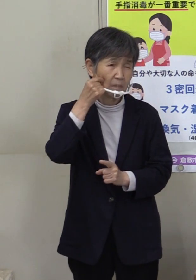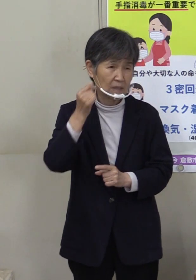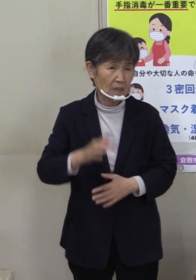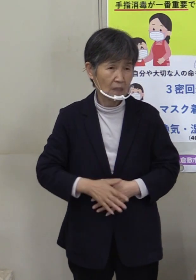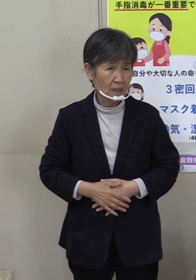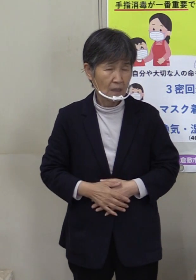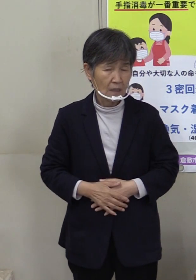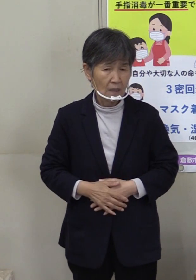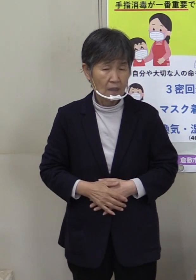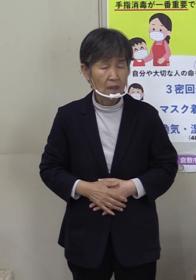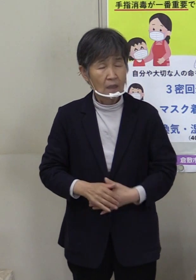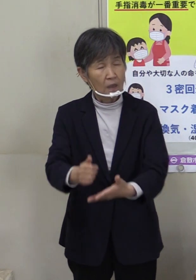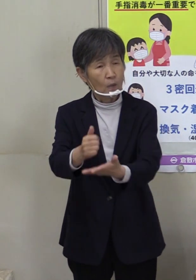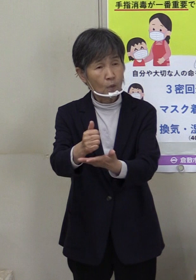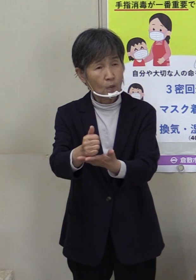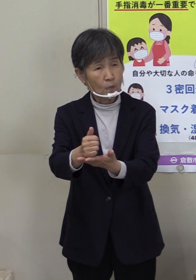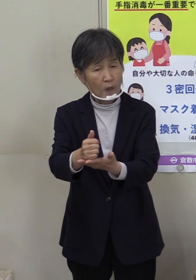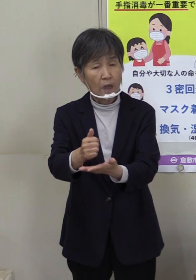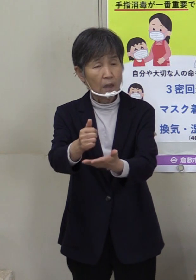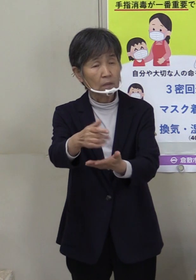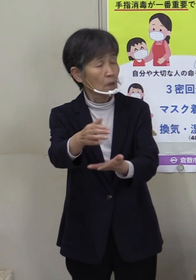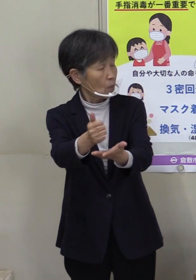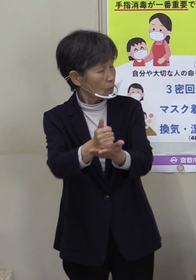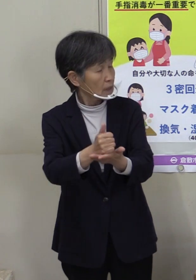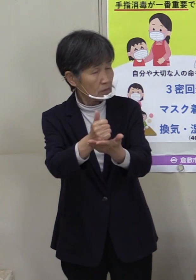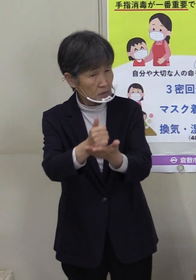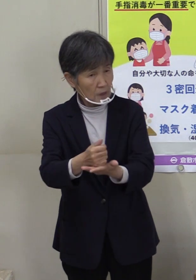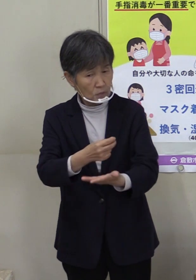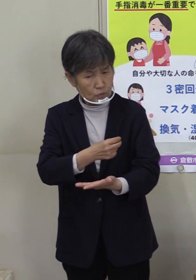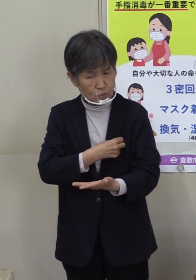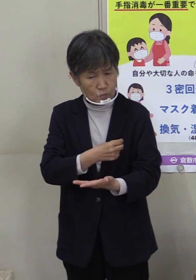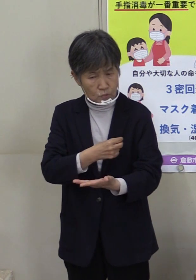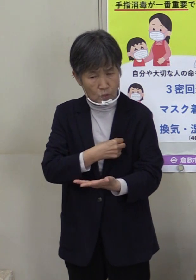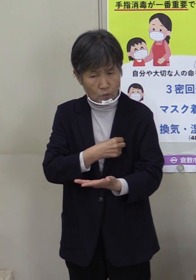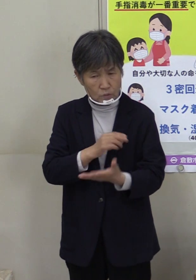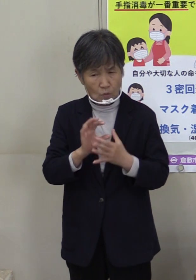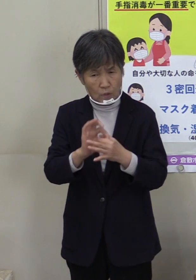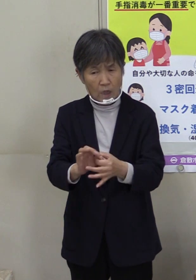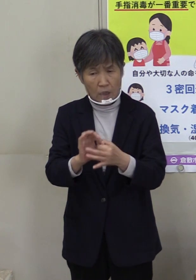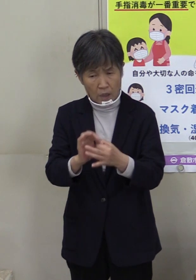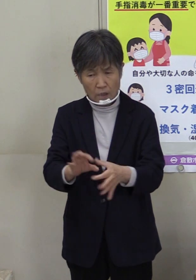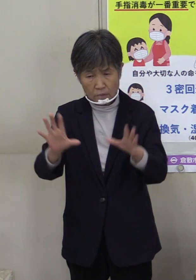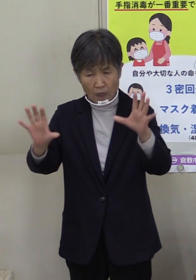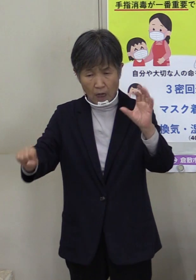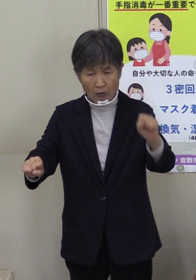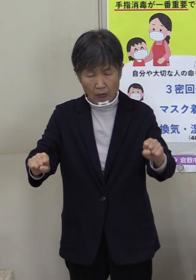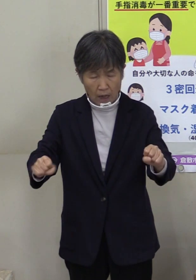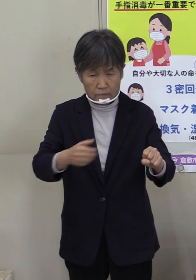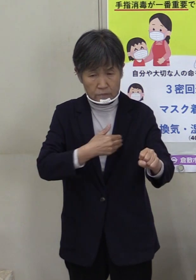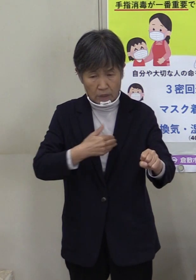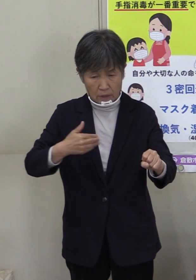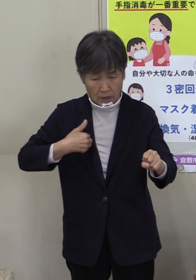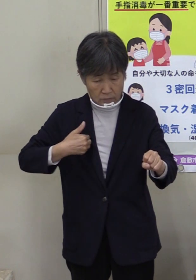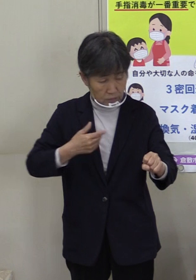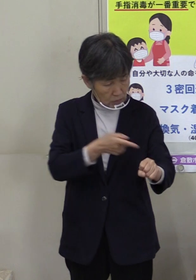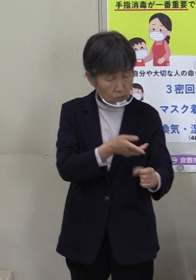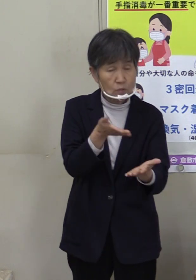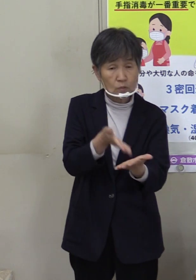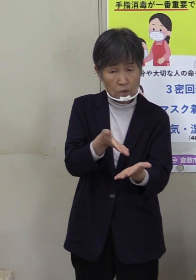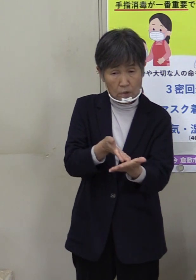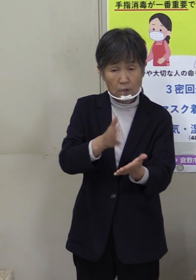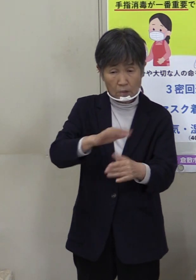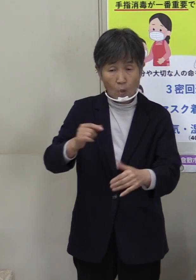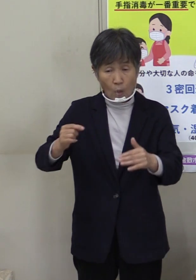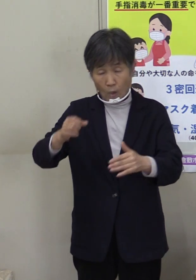私 には把握できていません。いや、お客さんの、その従業員の方々 の、 その連絡で把握をしているというふうなお話だったら、その発症